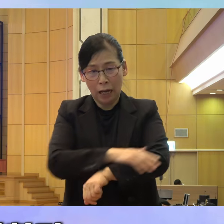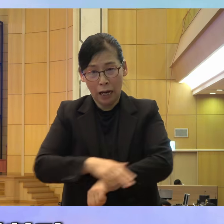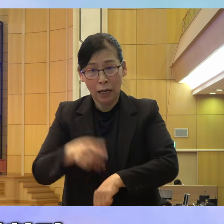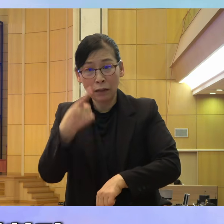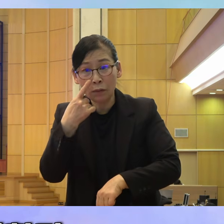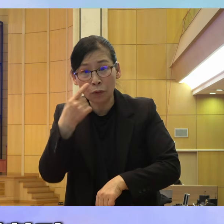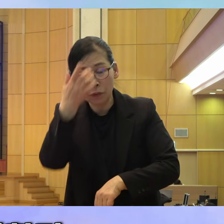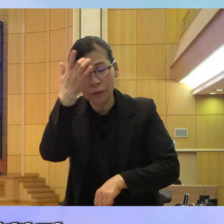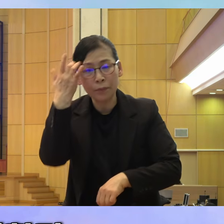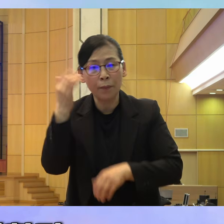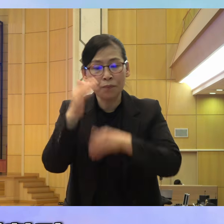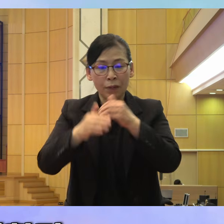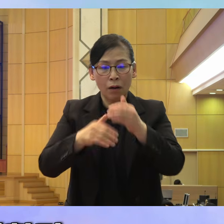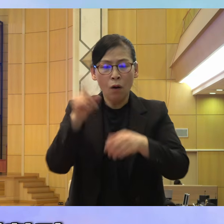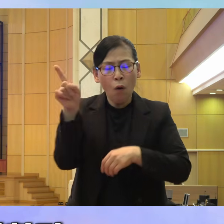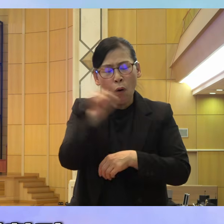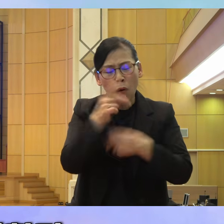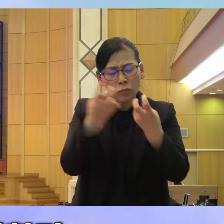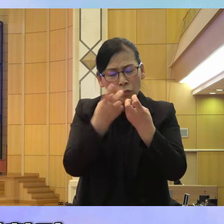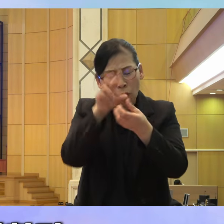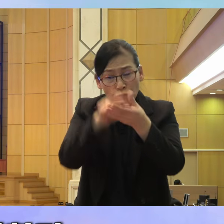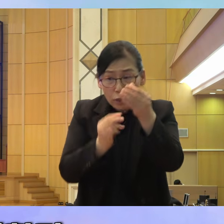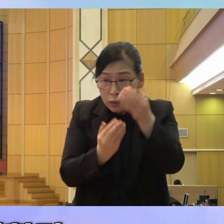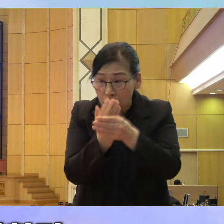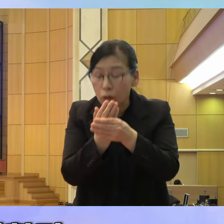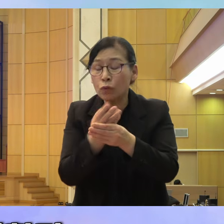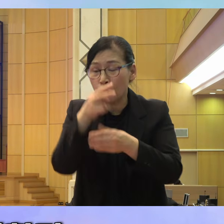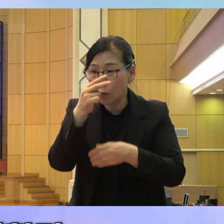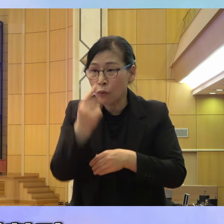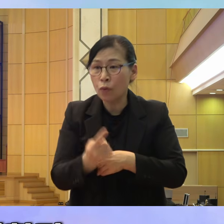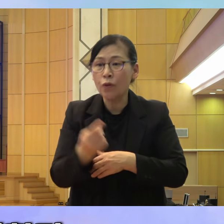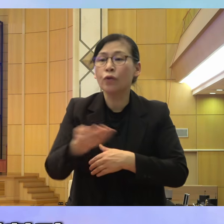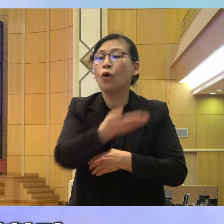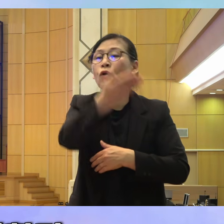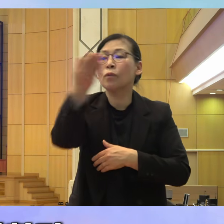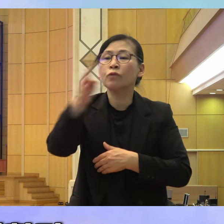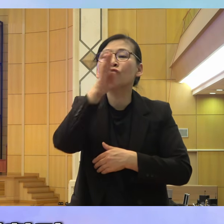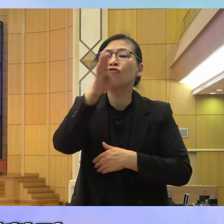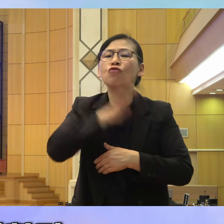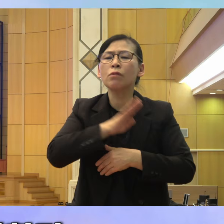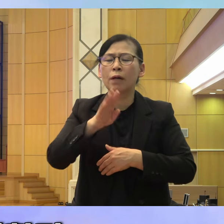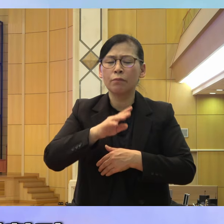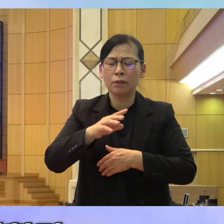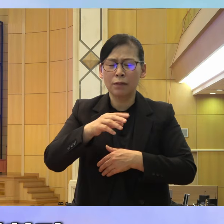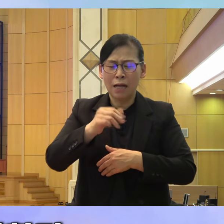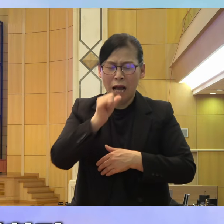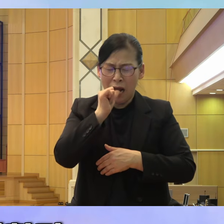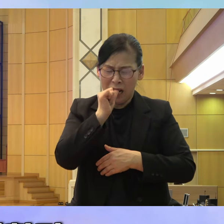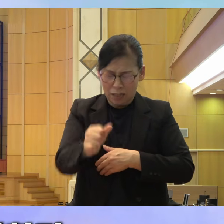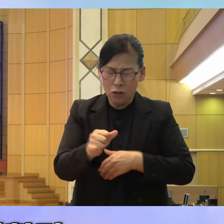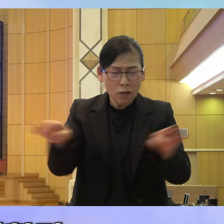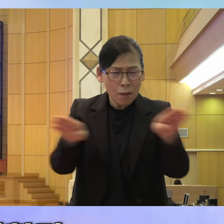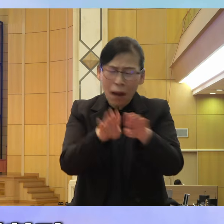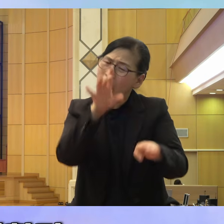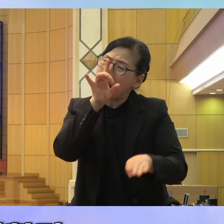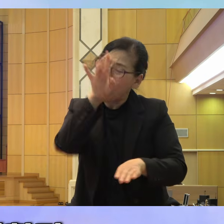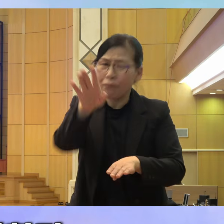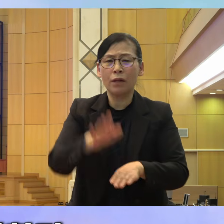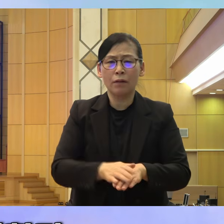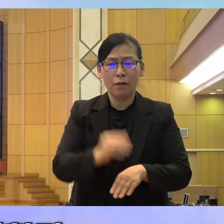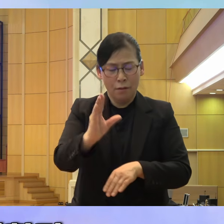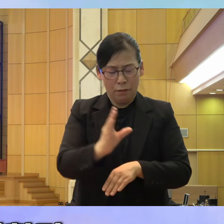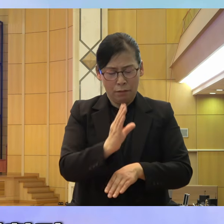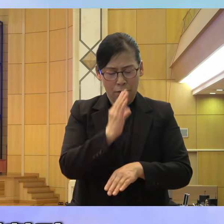그래서 어떤 일이 있어도 여러분 주일만은 지키세요. 이왕이면